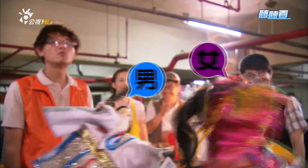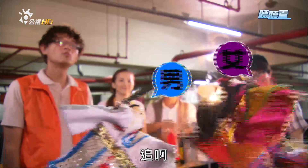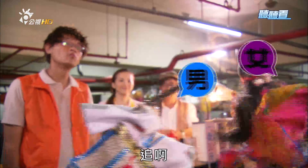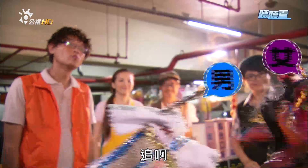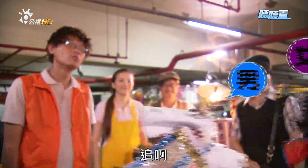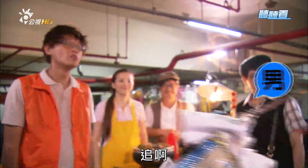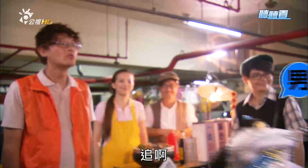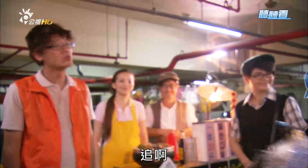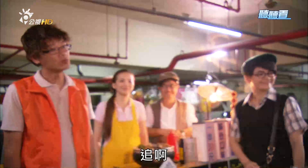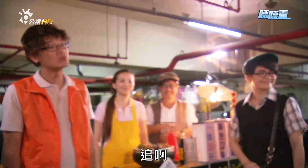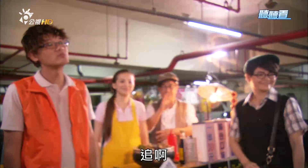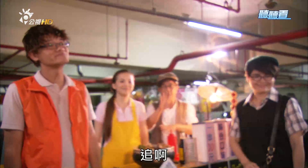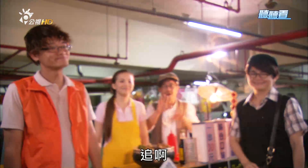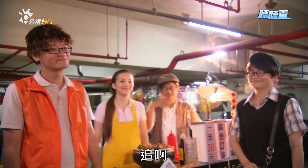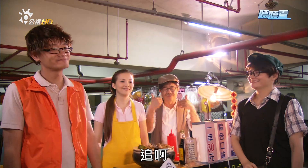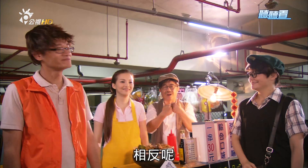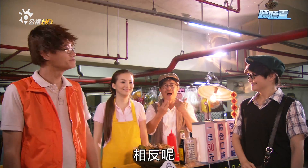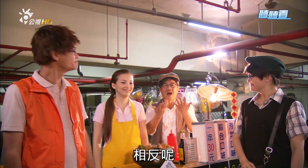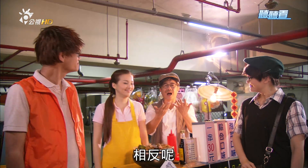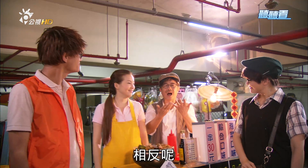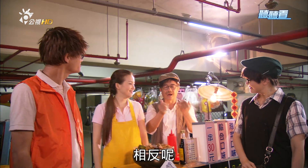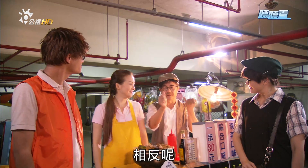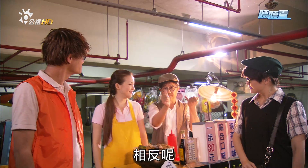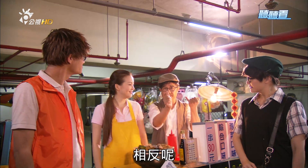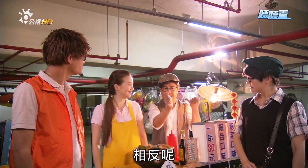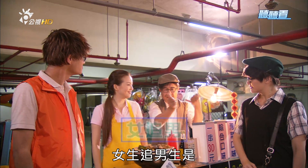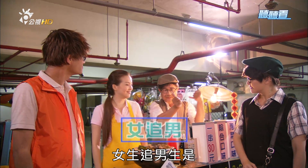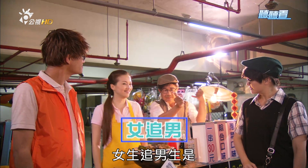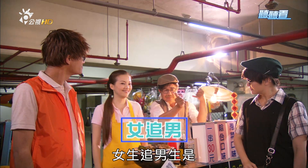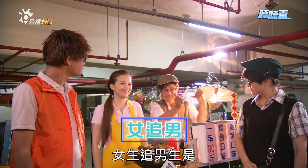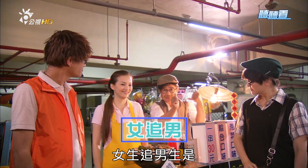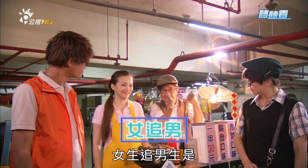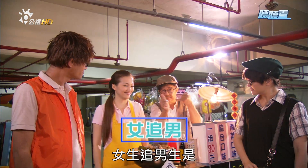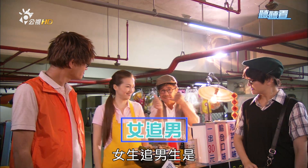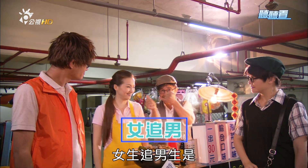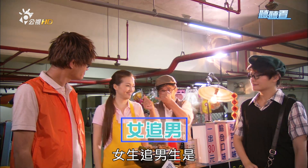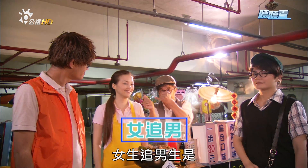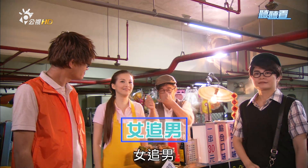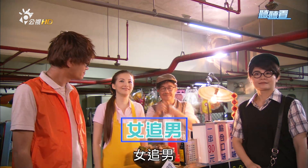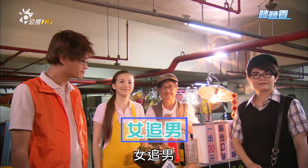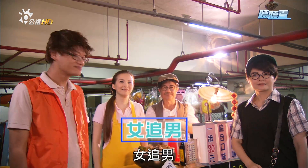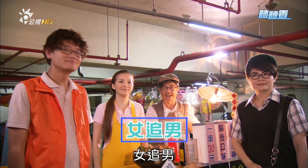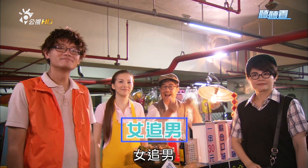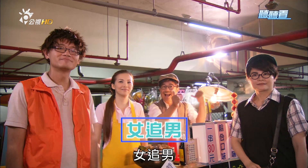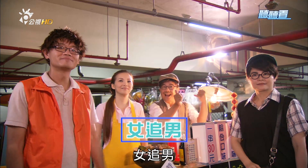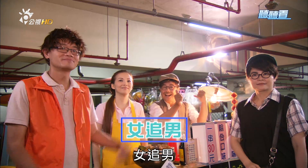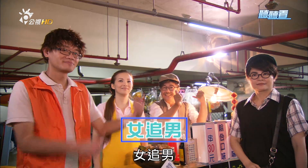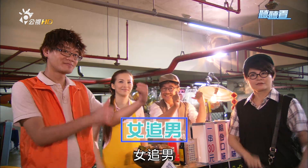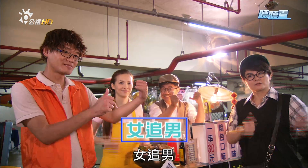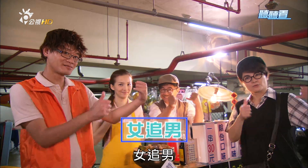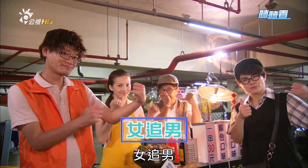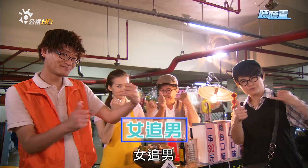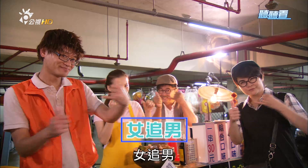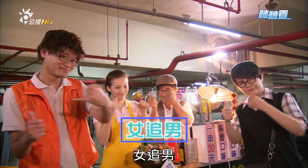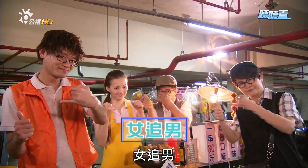哎呀，相反呢，女生追男生是女追男， 女追男。